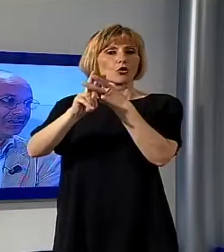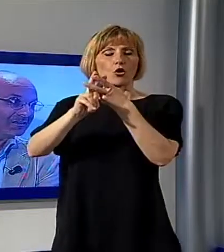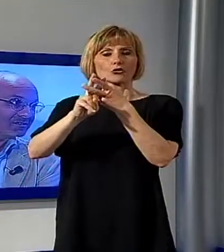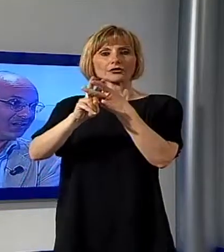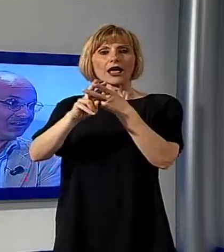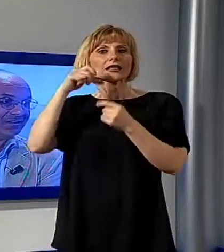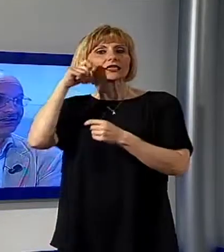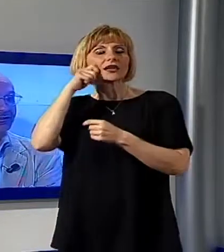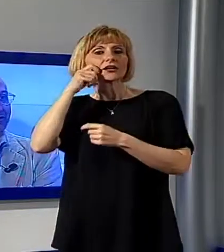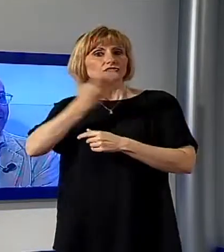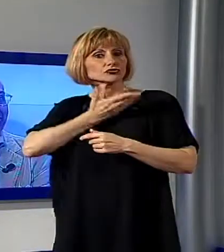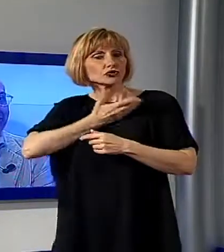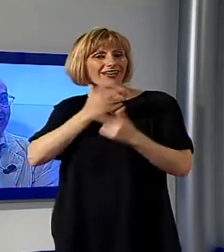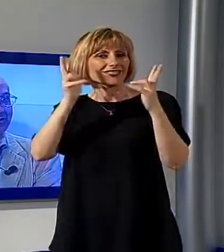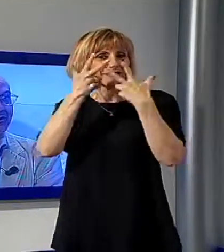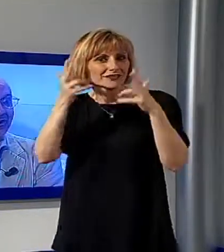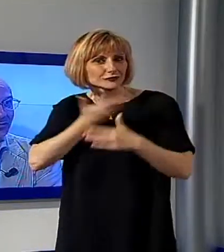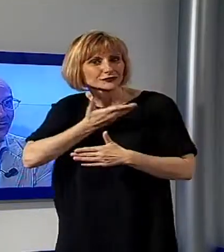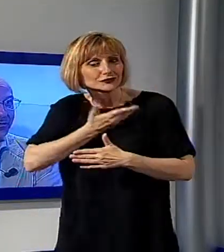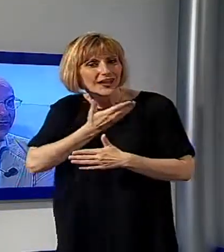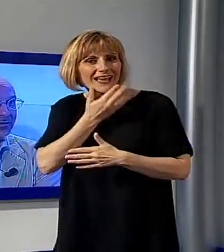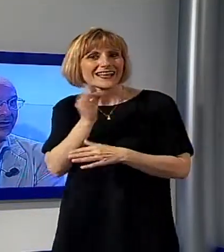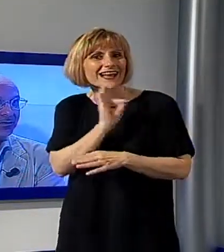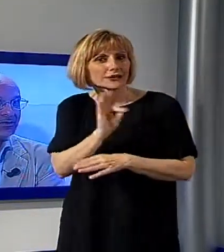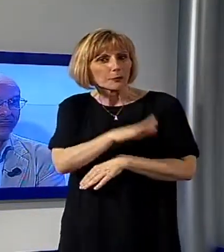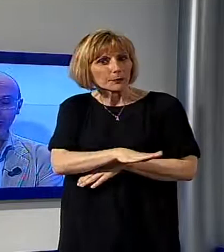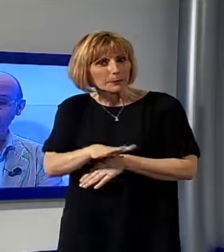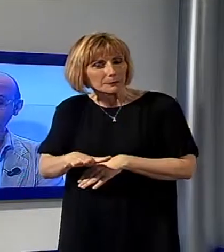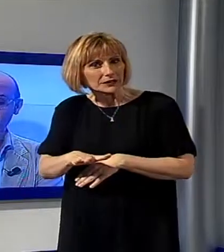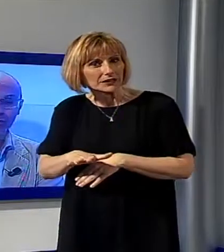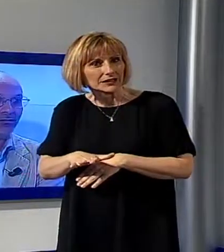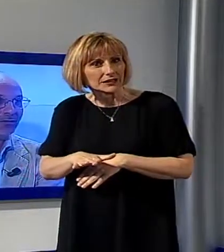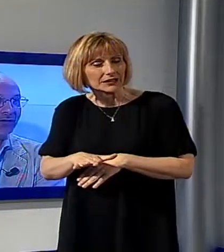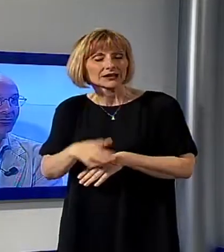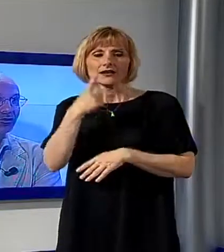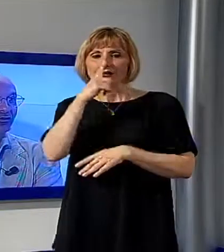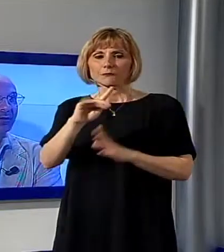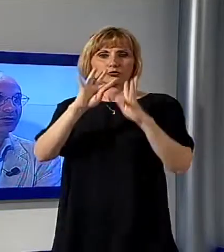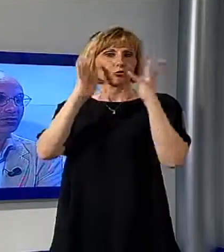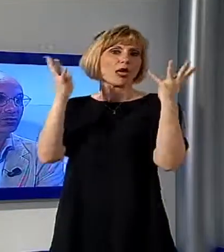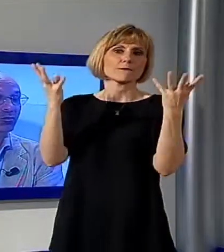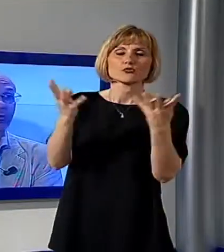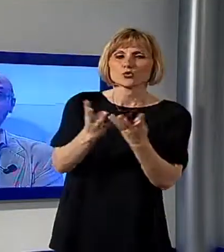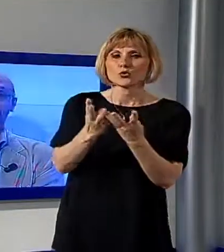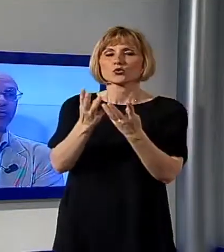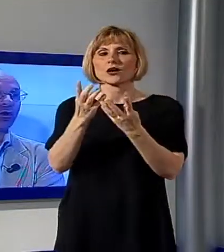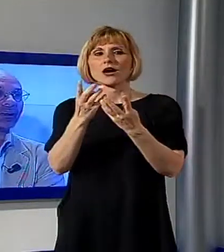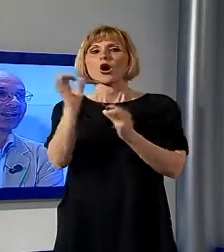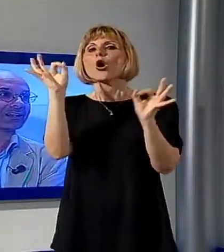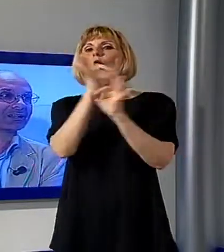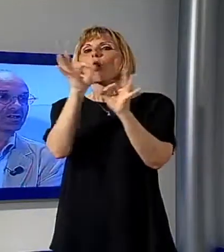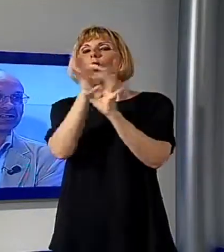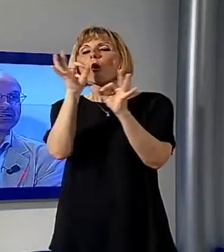di interessante, di divertente, di carino per i bambini. Penso a Boccherini sulle mura piuttosto che a Pierino il Lupo, oppure a